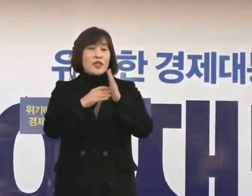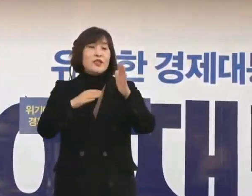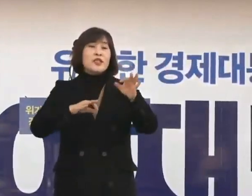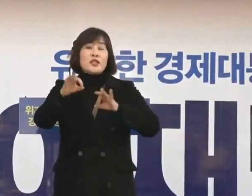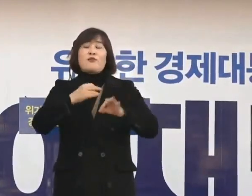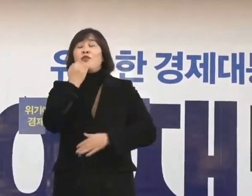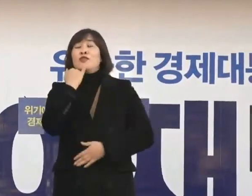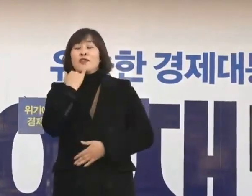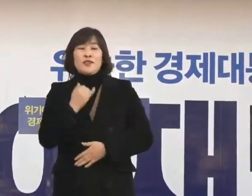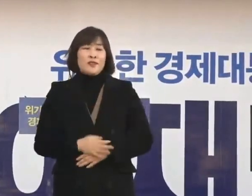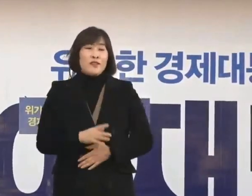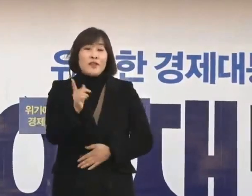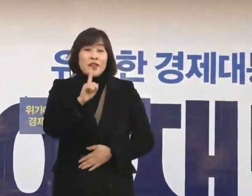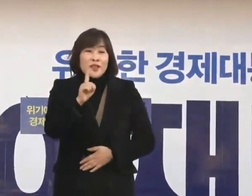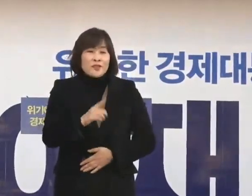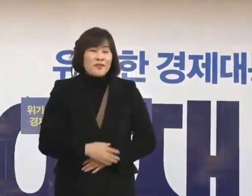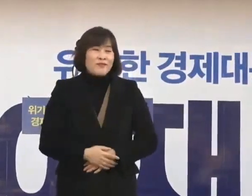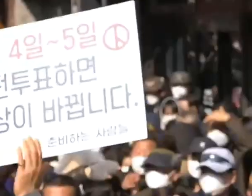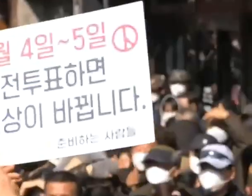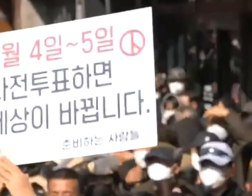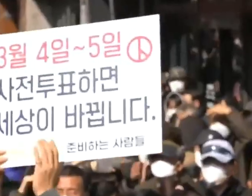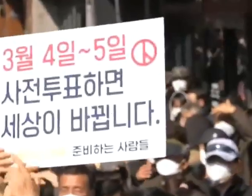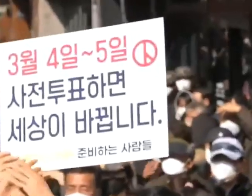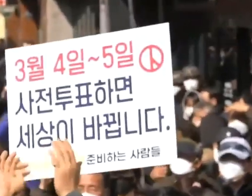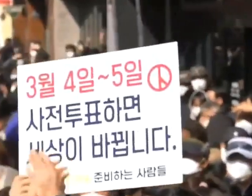문제 없지 않습니까, 여러분?